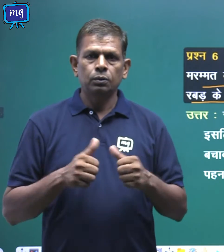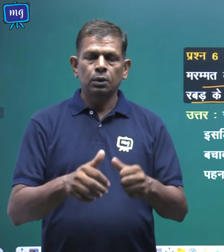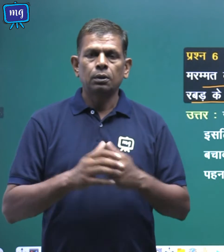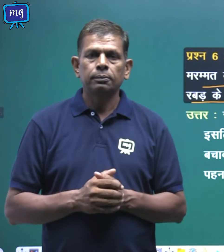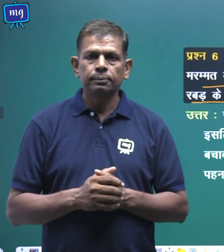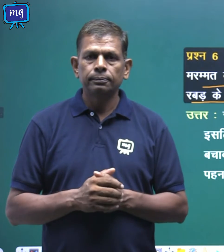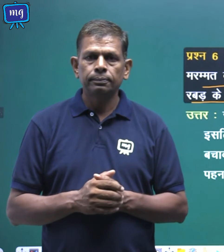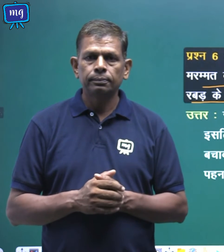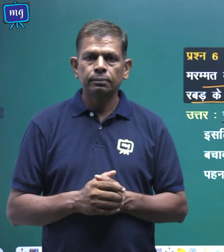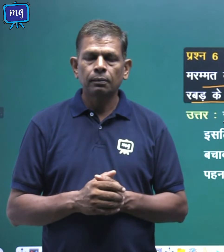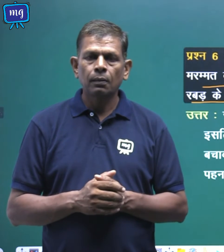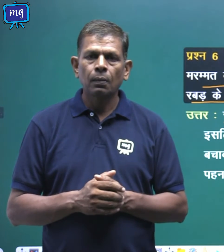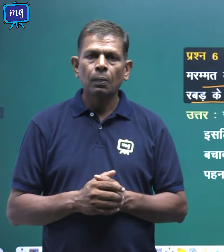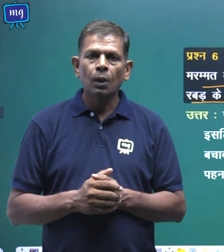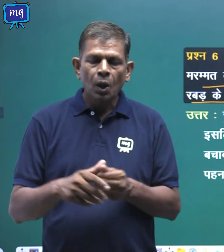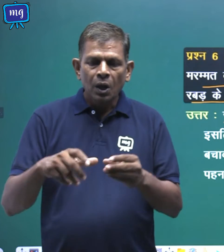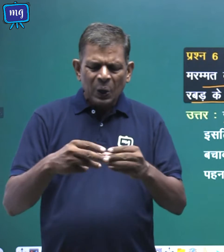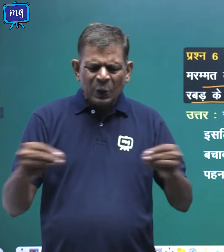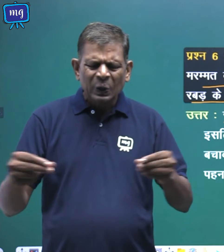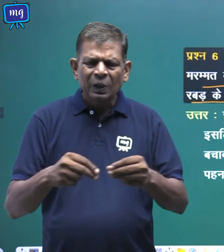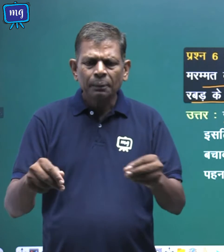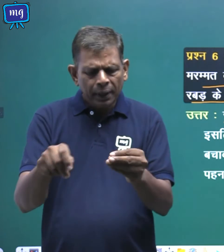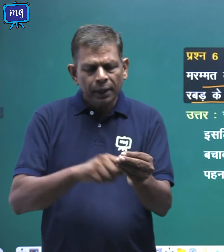उत्तर, रबड़ एक